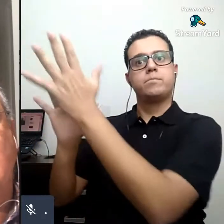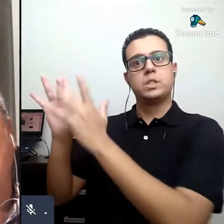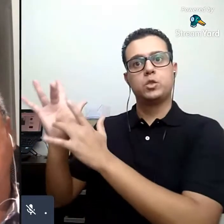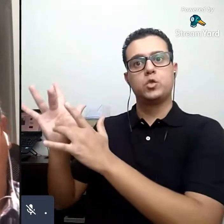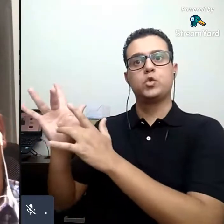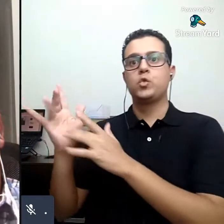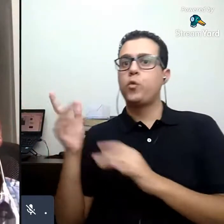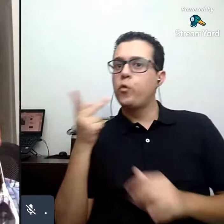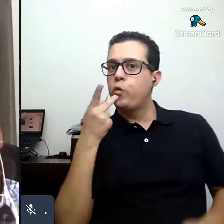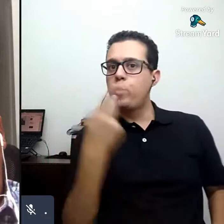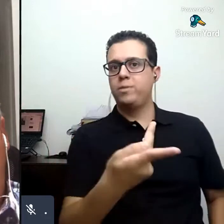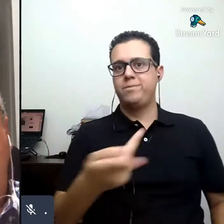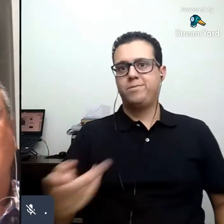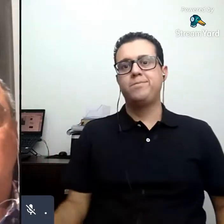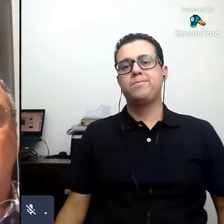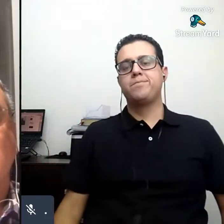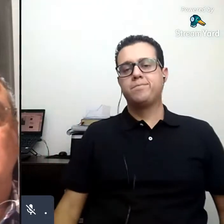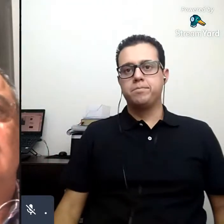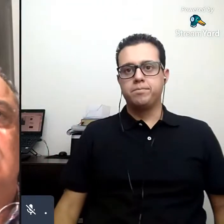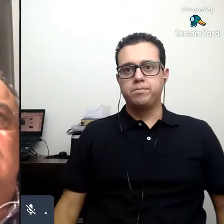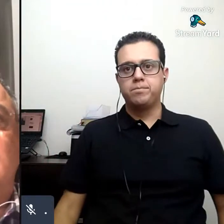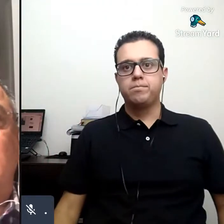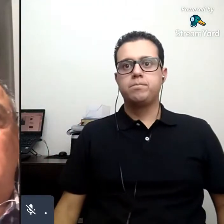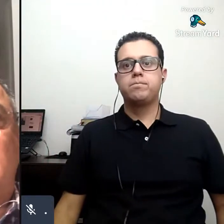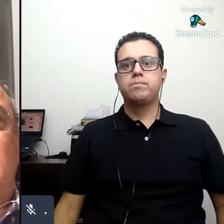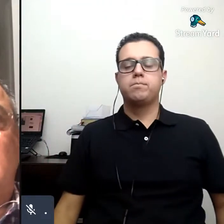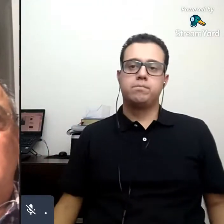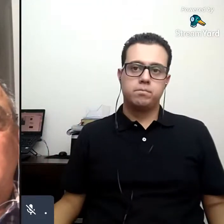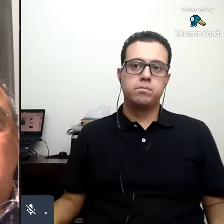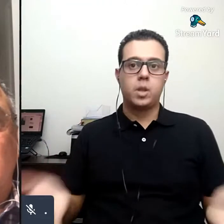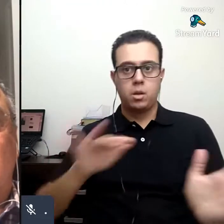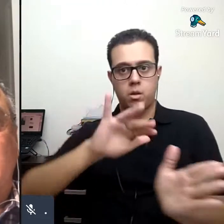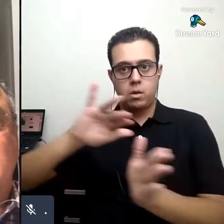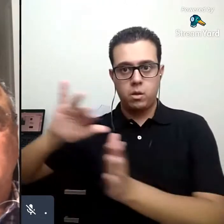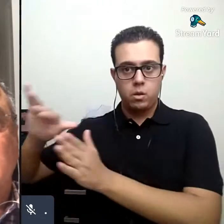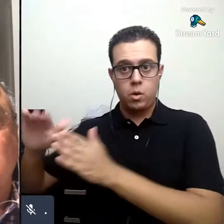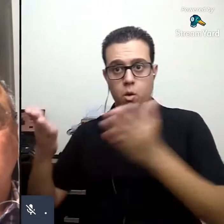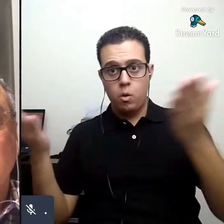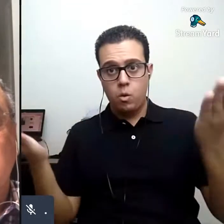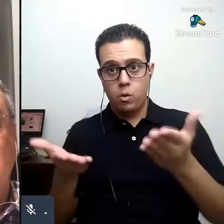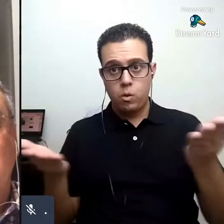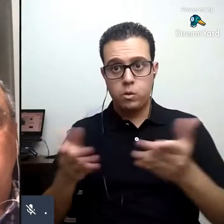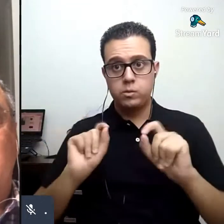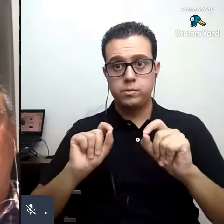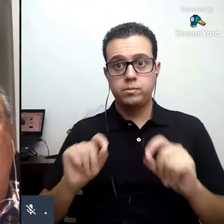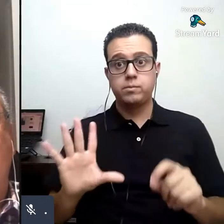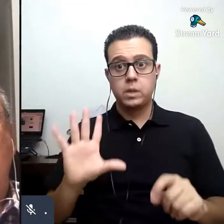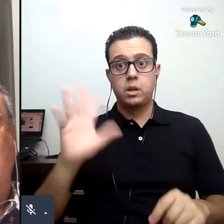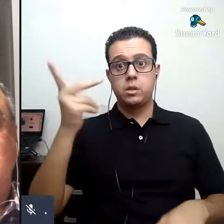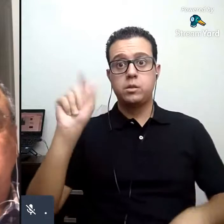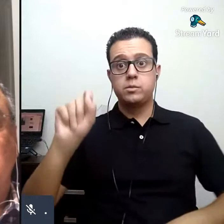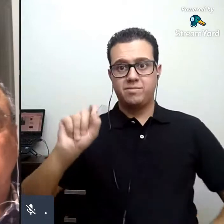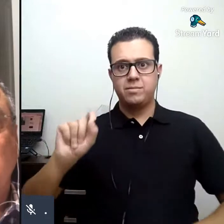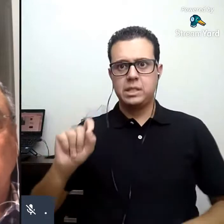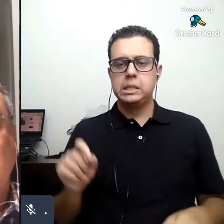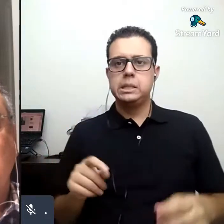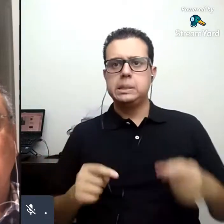Muitas vezes o que acontece hoje com essa disputa por milagres, por